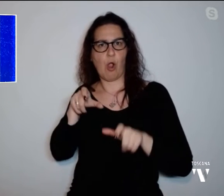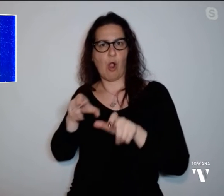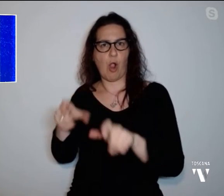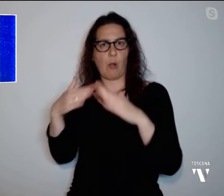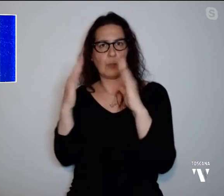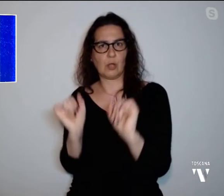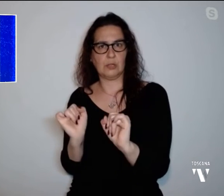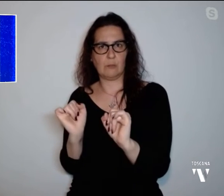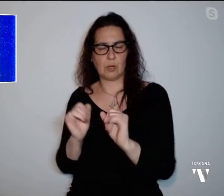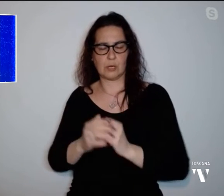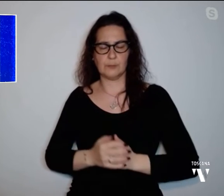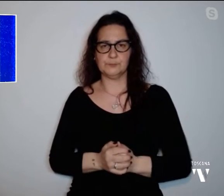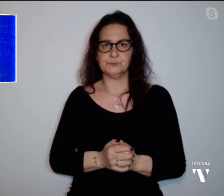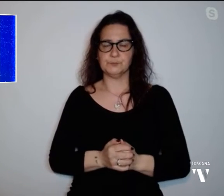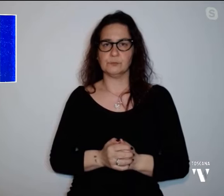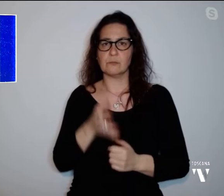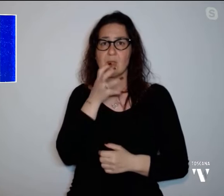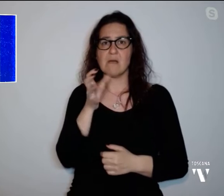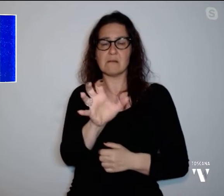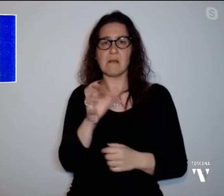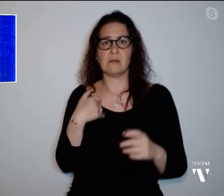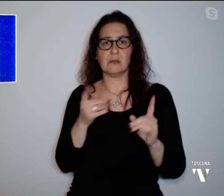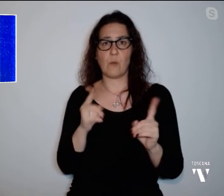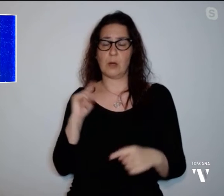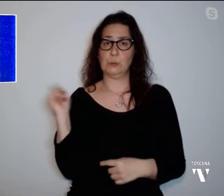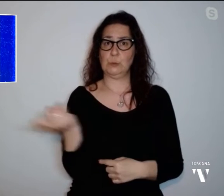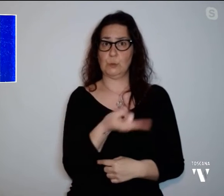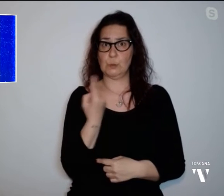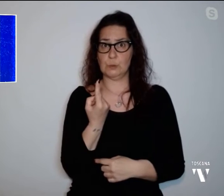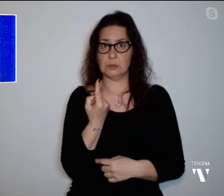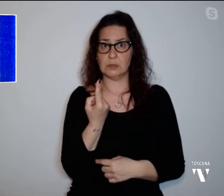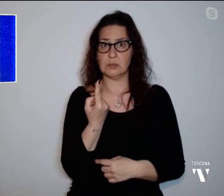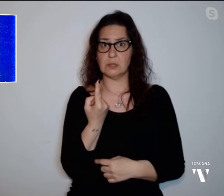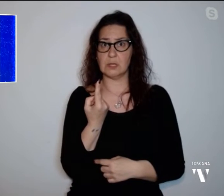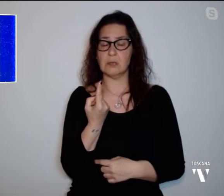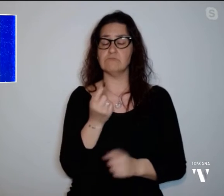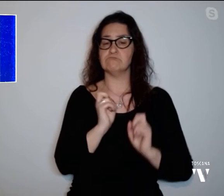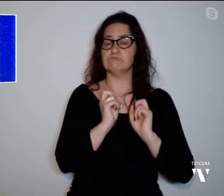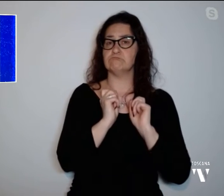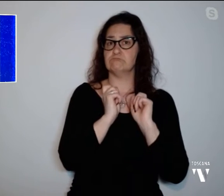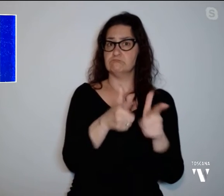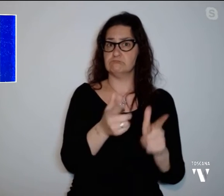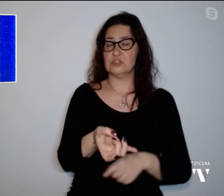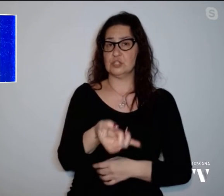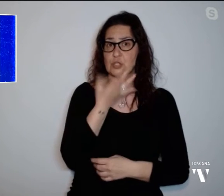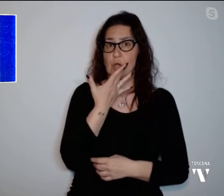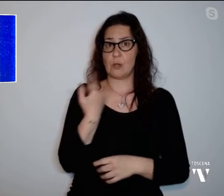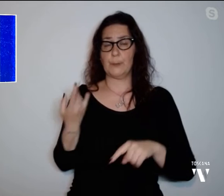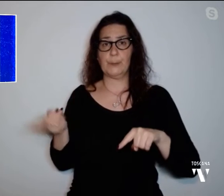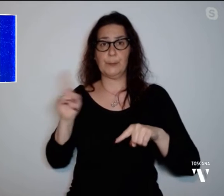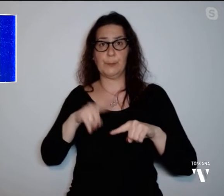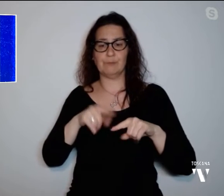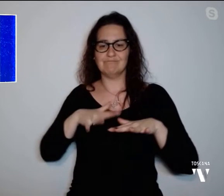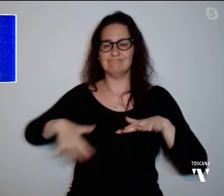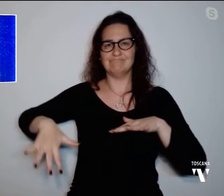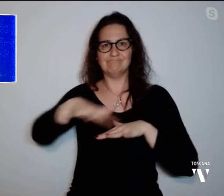I reati contestati sono per tutti quelli di spaccio di sostanze stupefacenti in